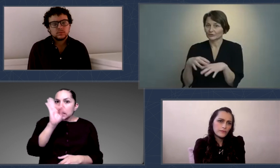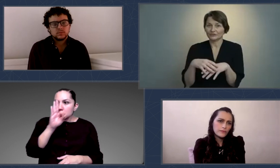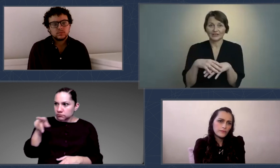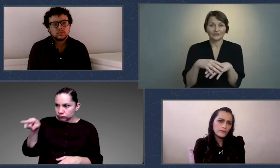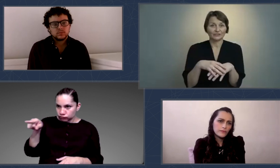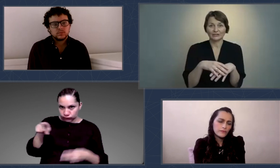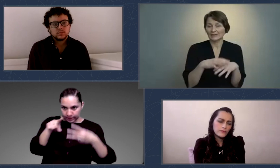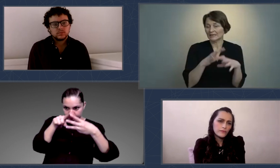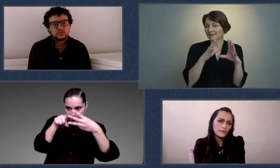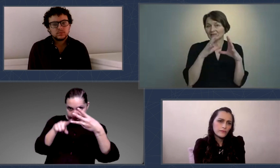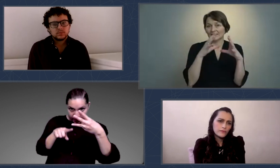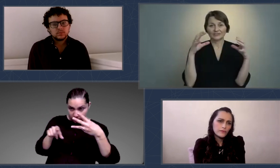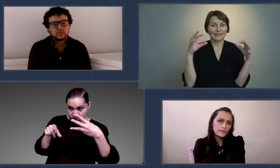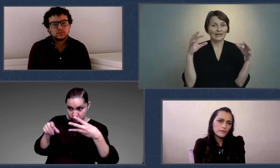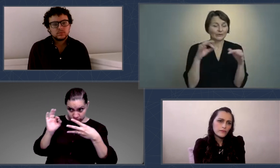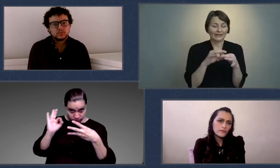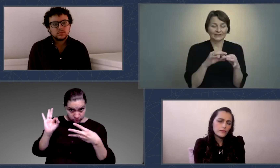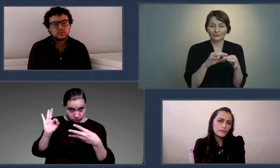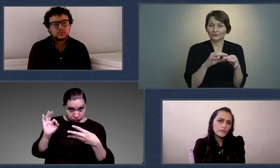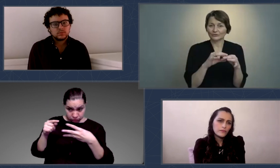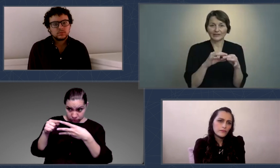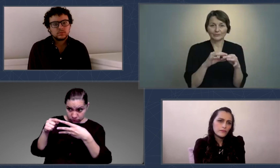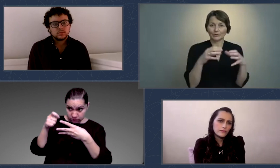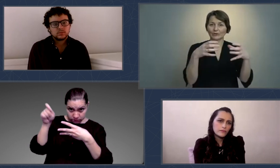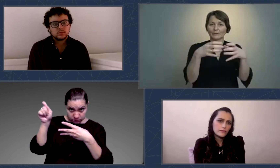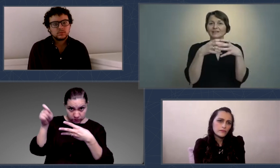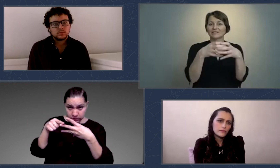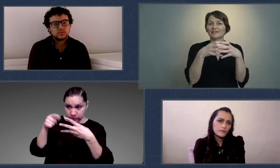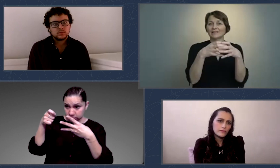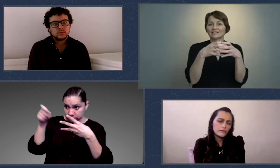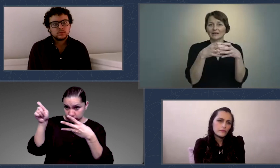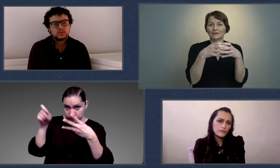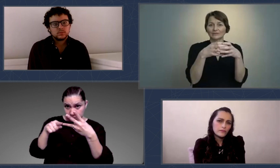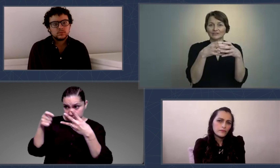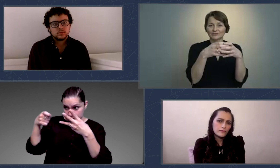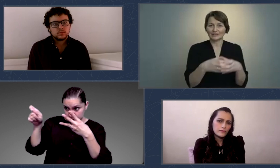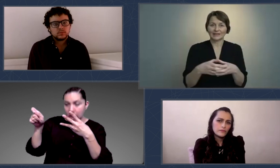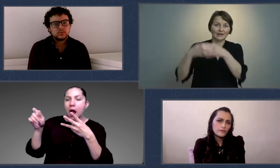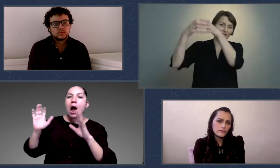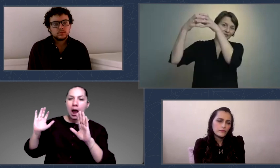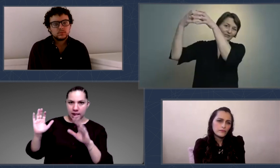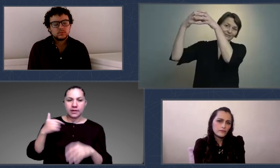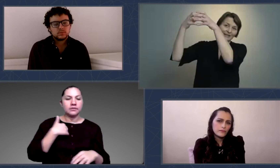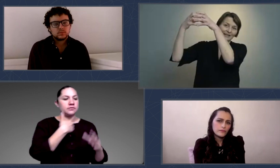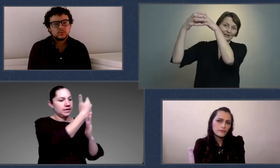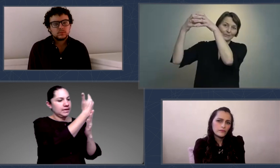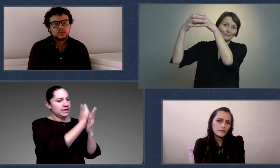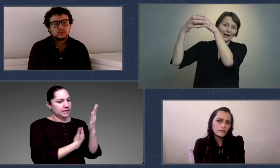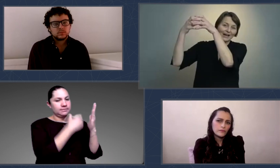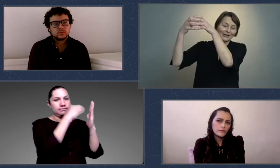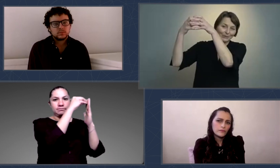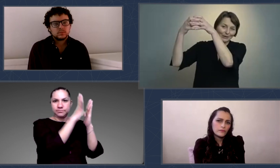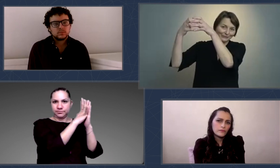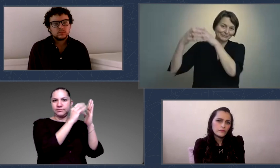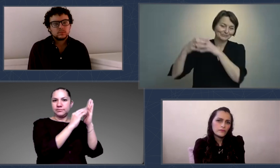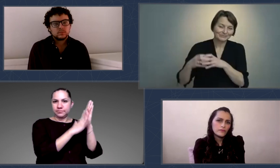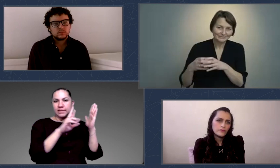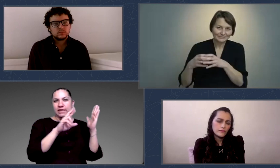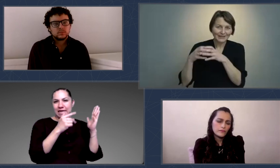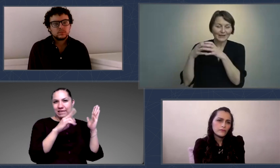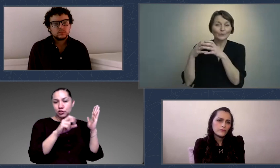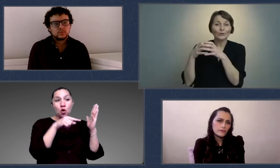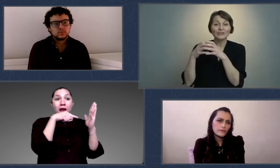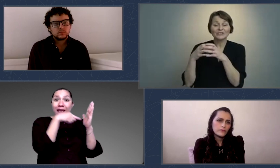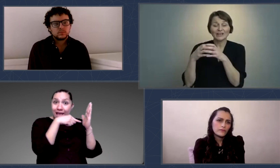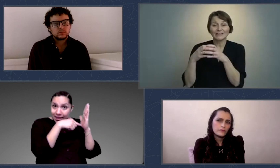quedar anotado en esta lista o en este órgano de registro. Este es un cuerpo totalmente independiente,